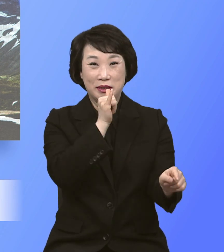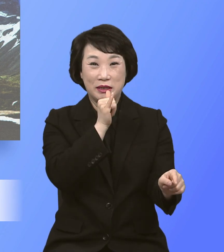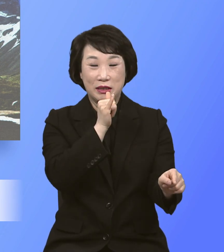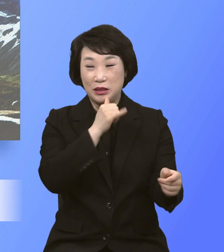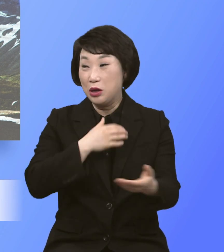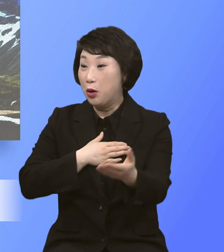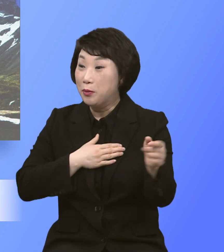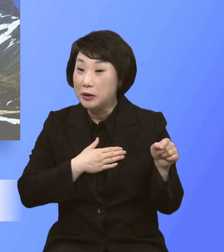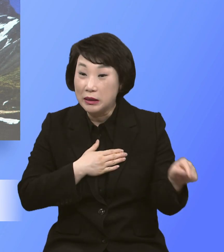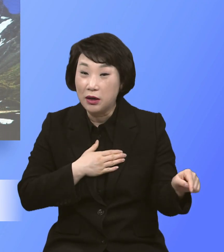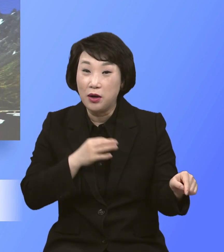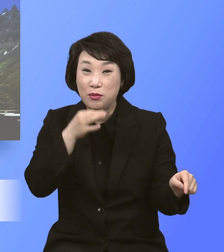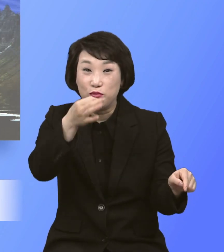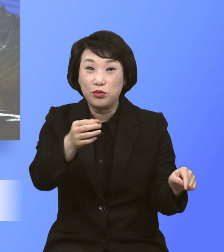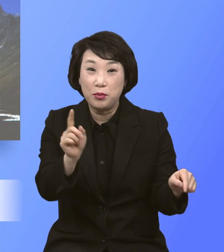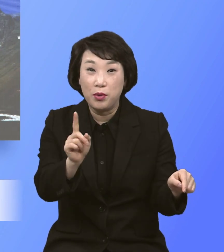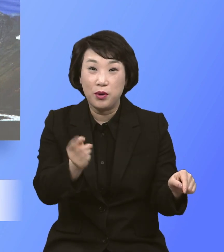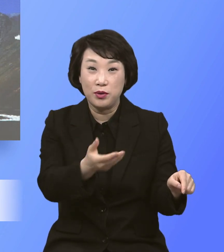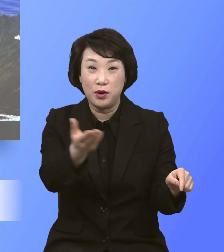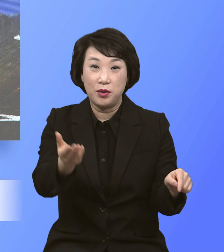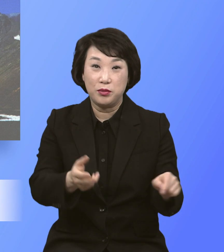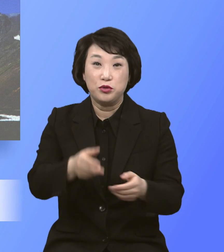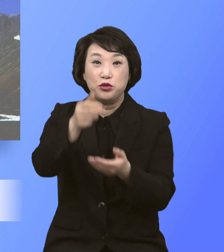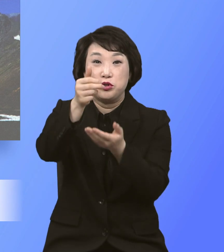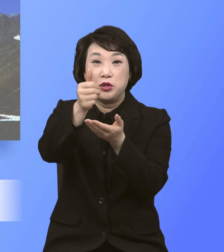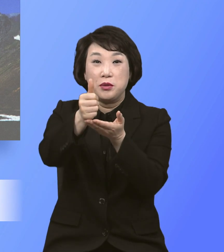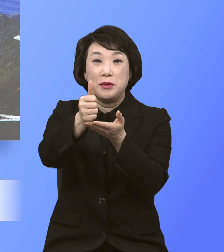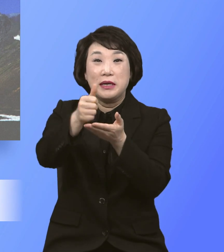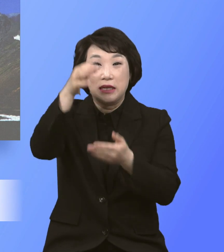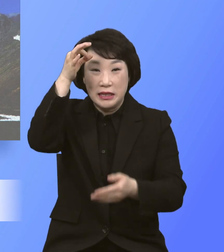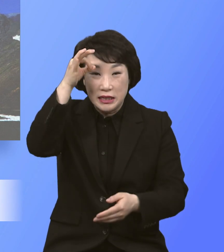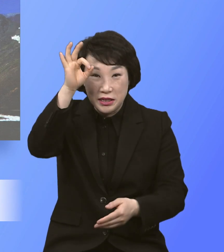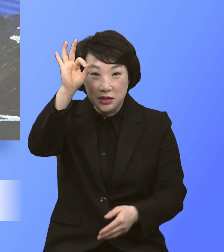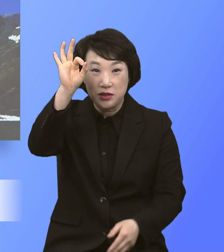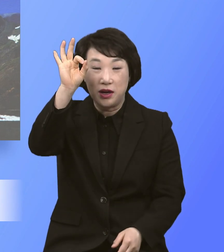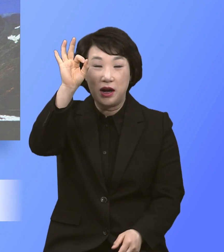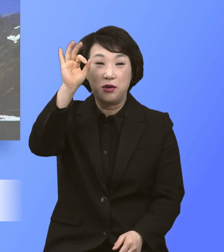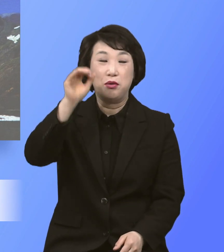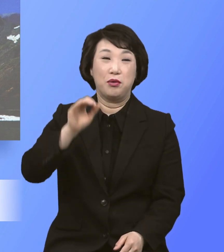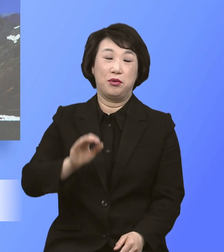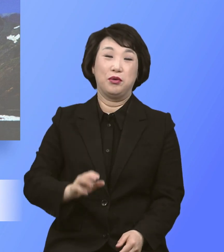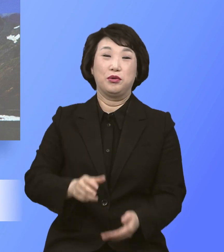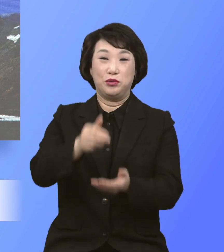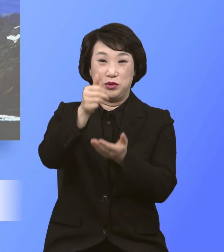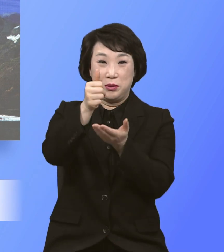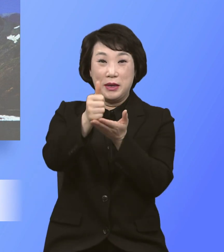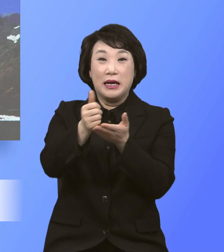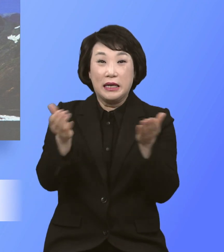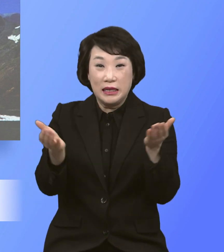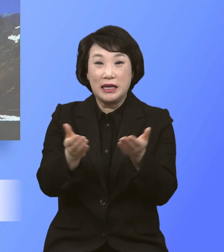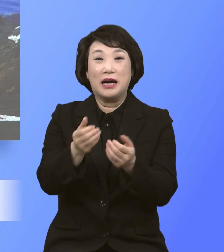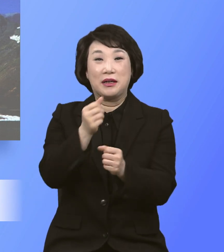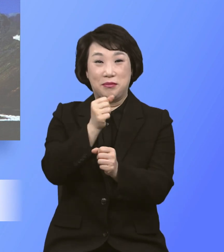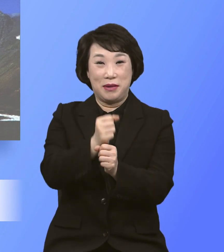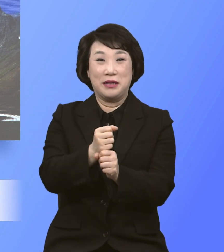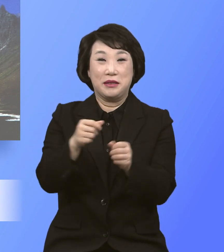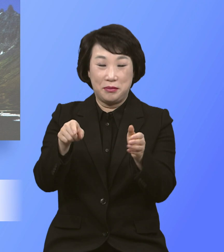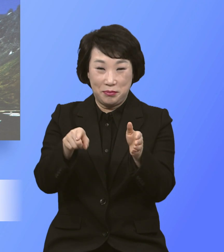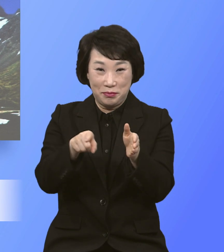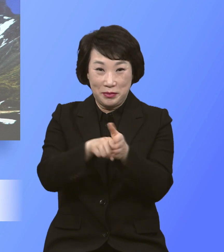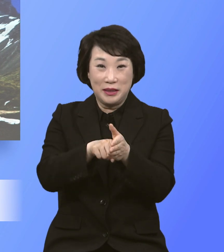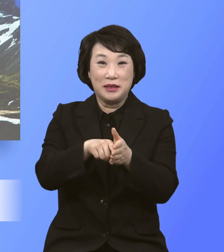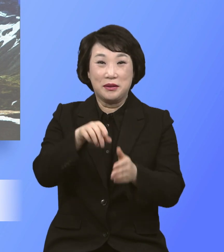이것을 뭐라고 하느냐? 주님을 인정하고 주님을 일하시게 하는